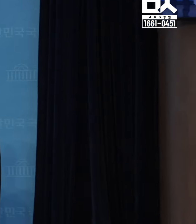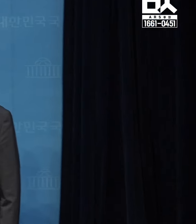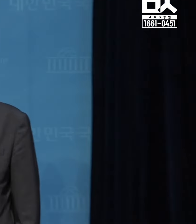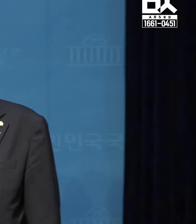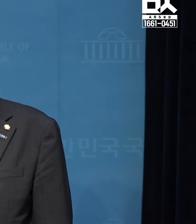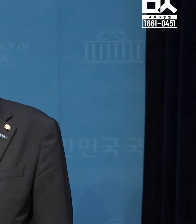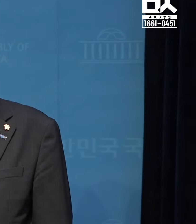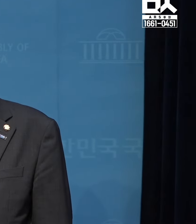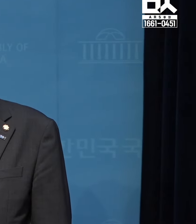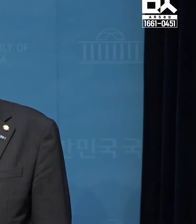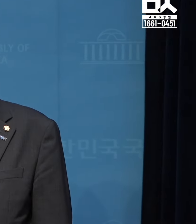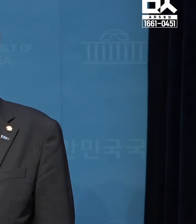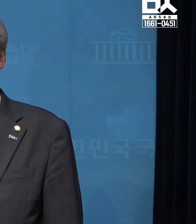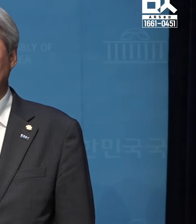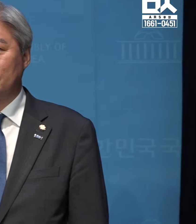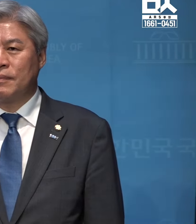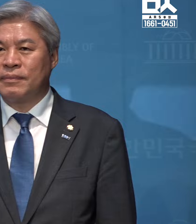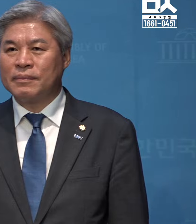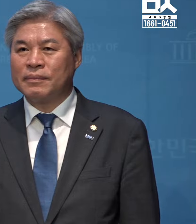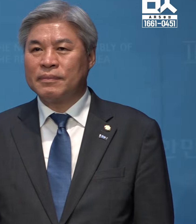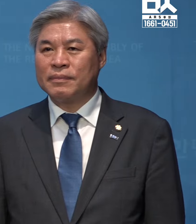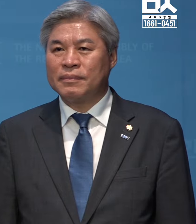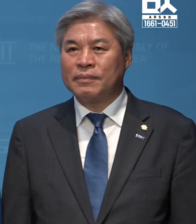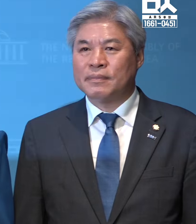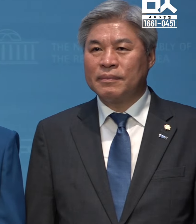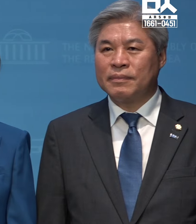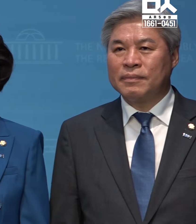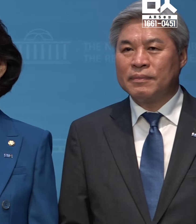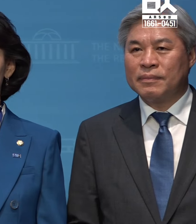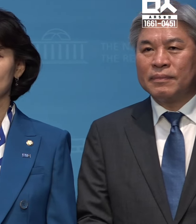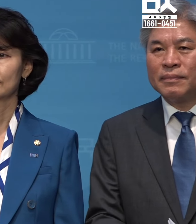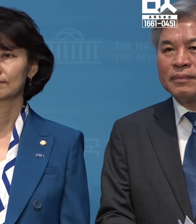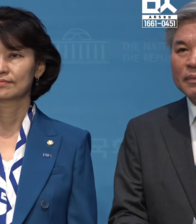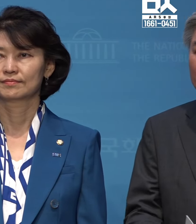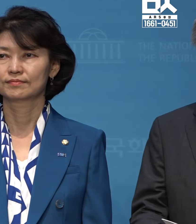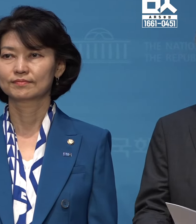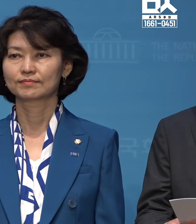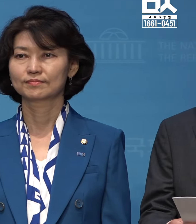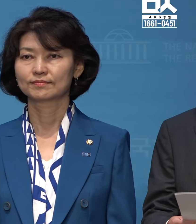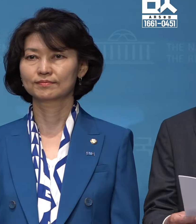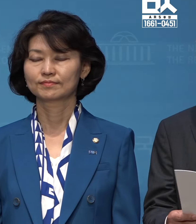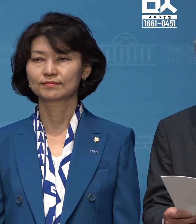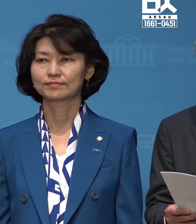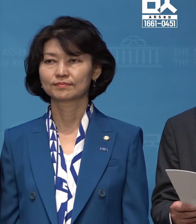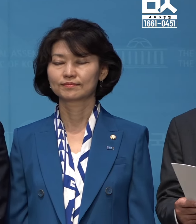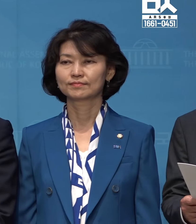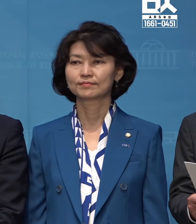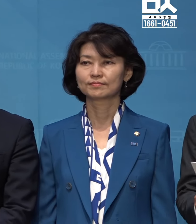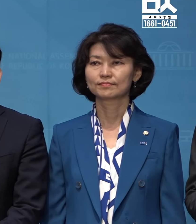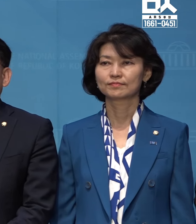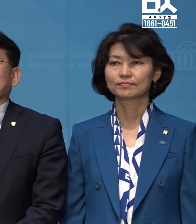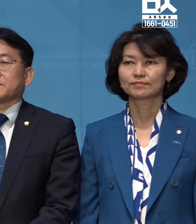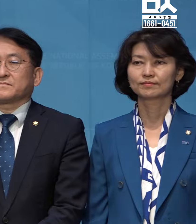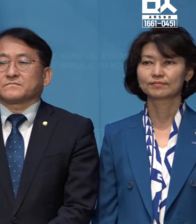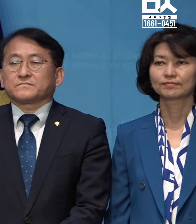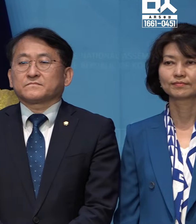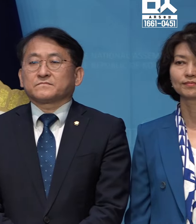않습니다. 가장 앞장서 싸우고 가장 마지막까지 싸우겠습니다. 바위처럼 강고하게